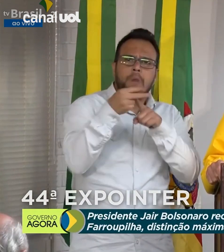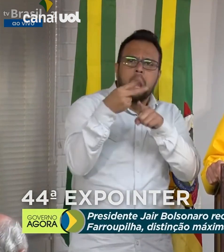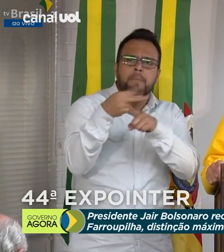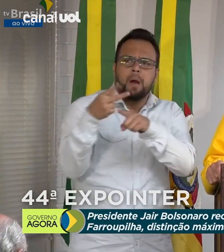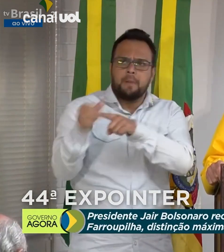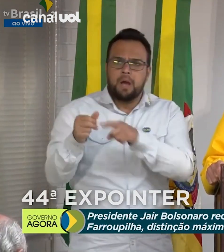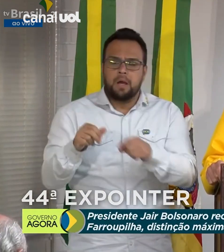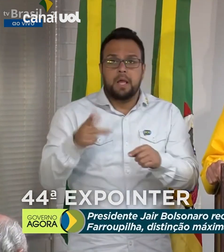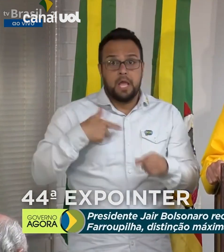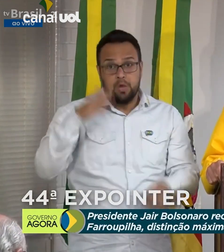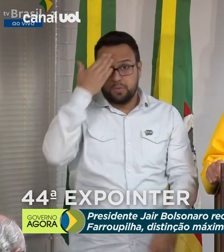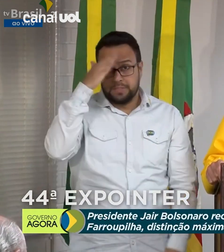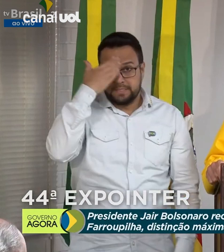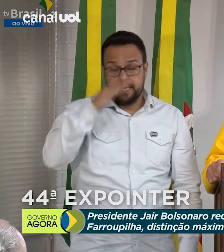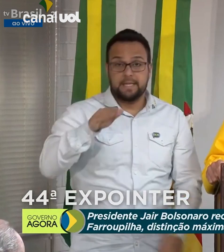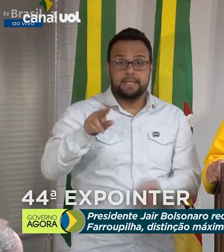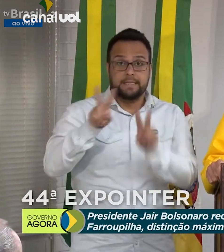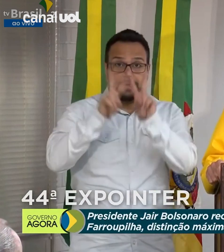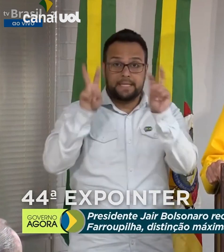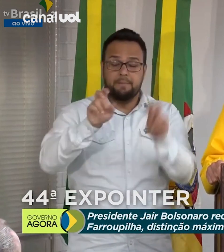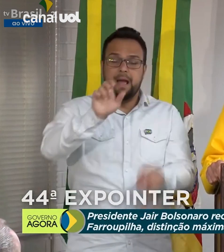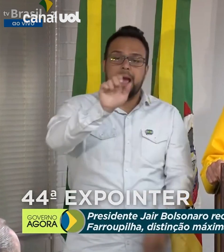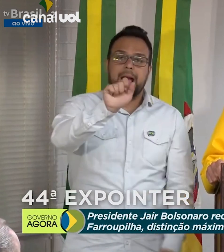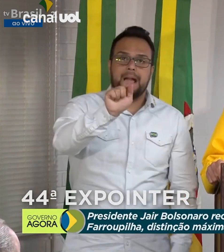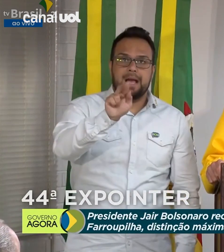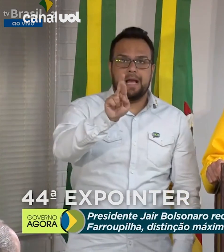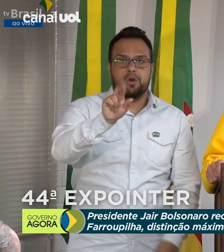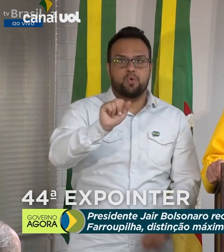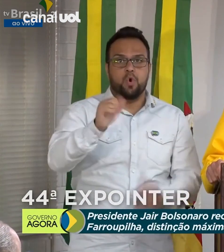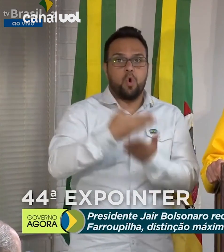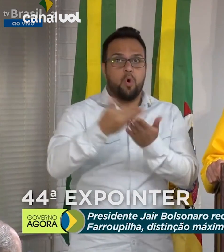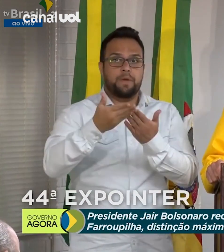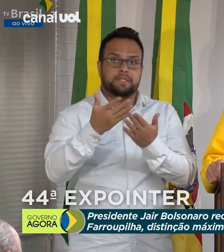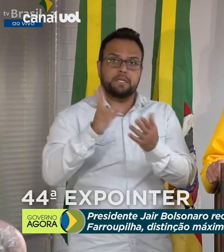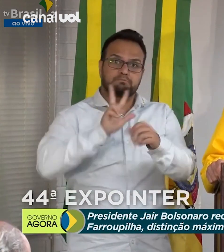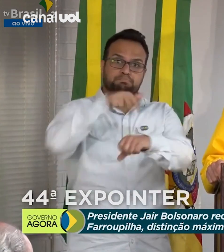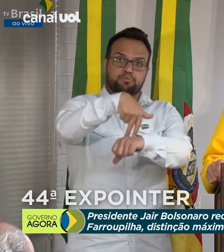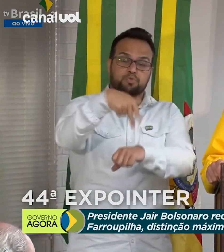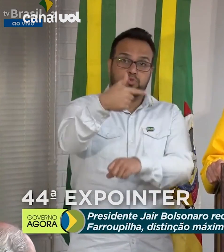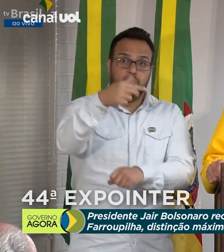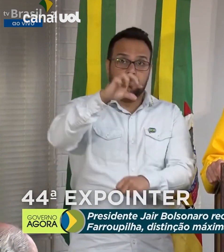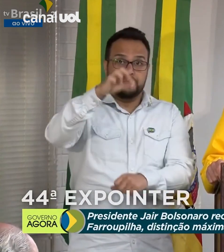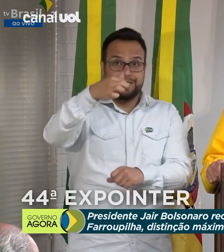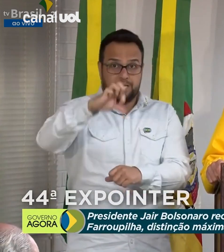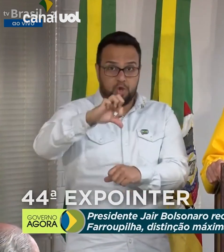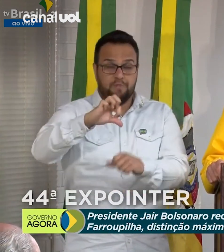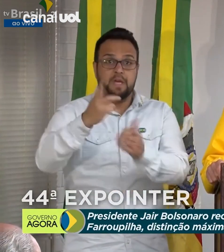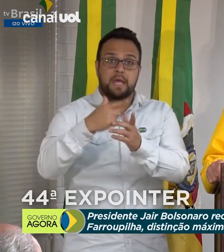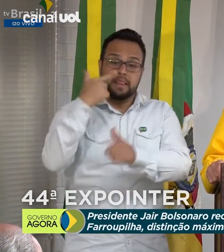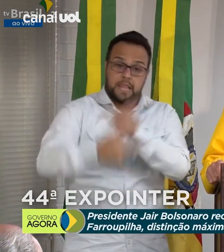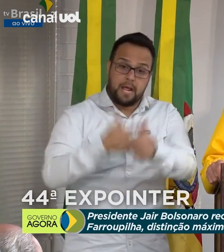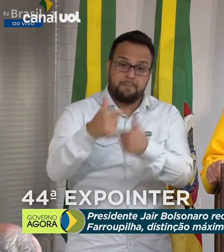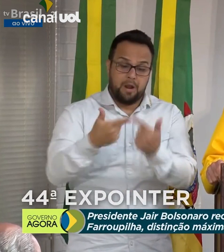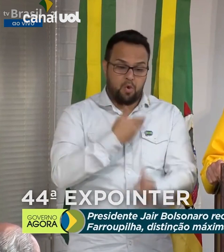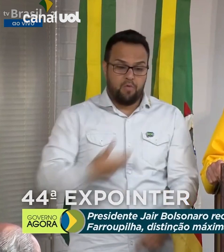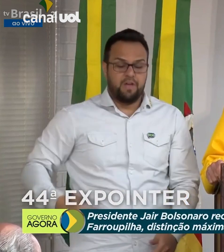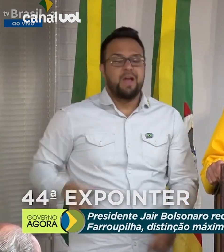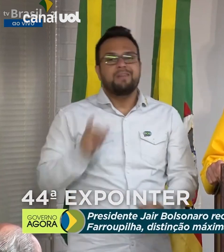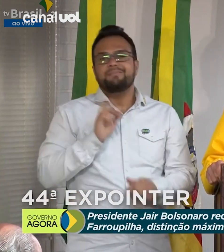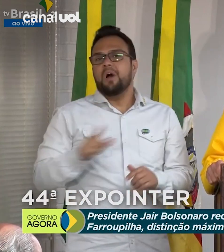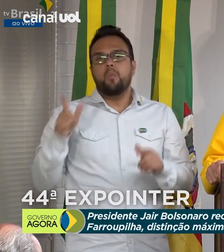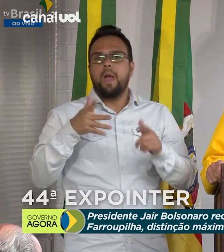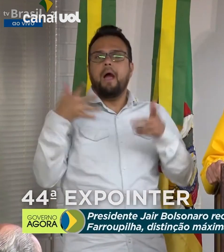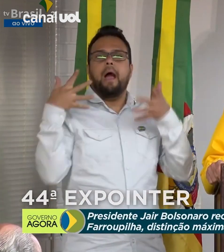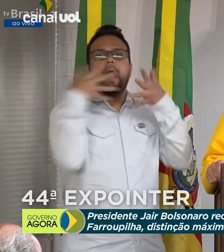o que eu entendo desde quando eu assumi em 2019? O trabalho do nosso governo, em primeiro lugar, é não